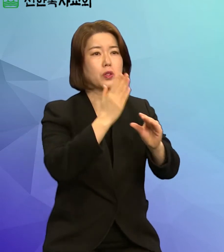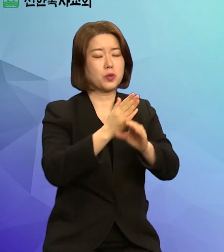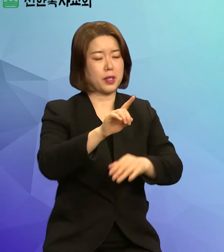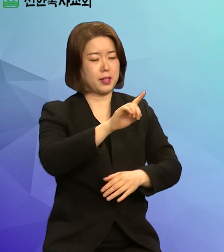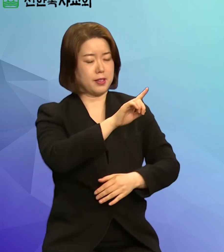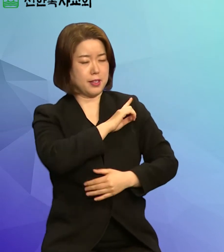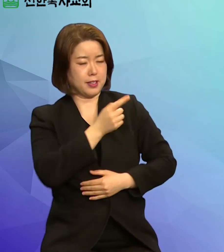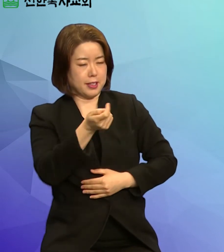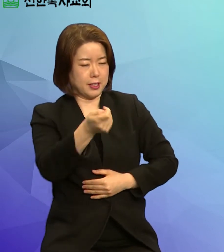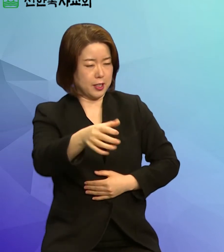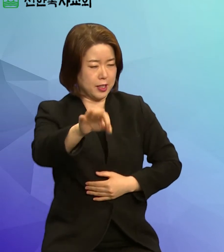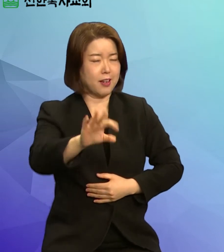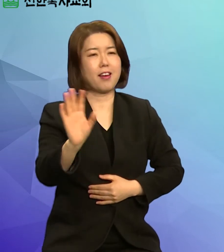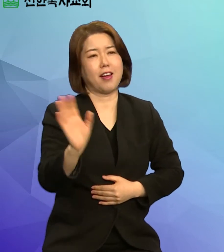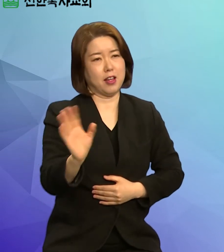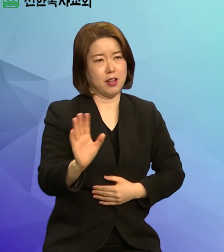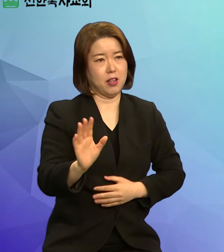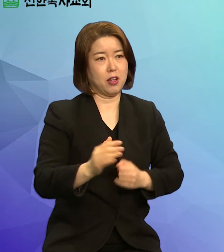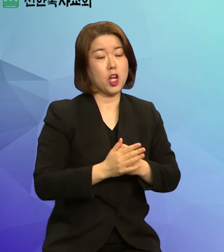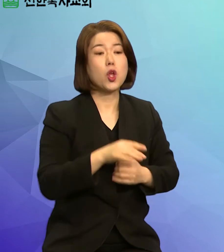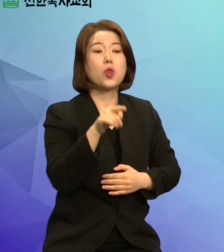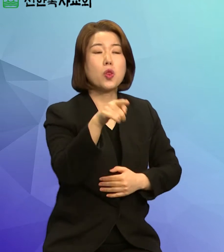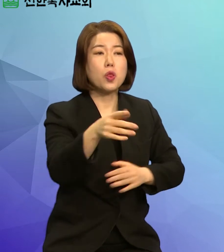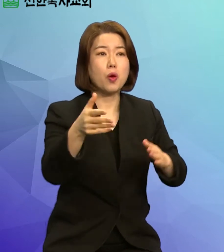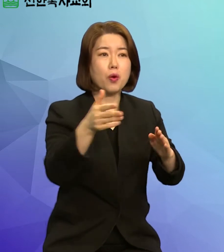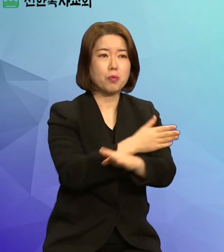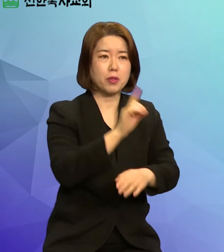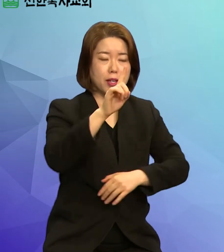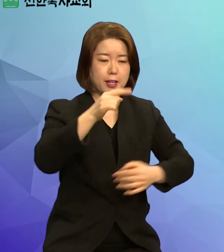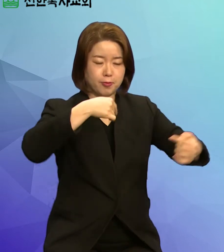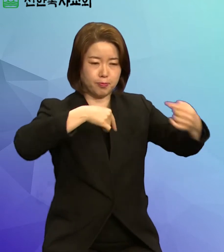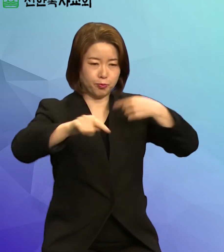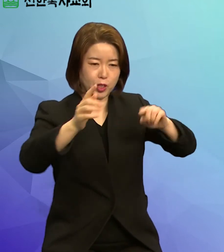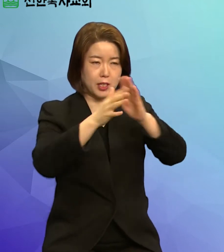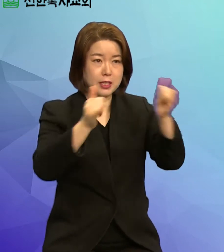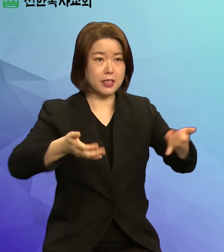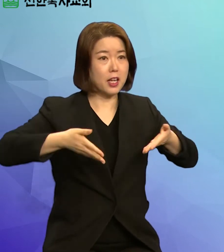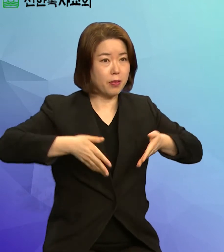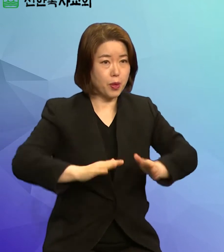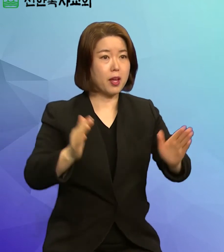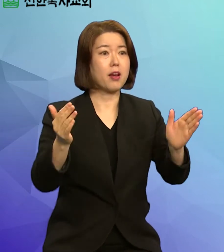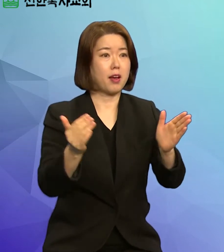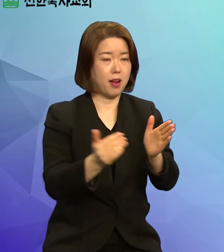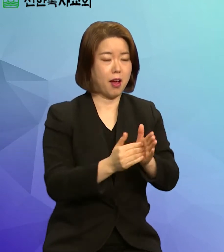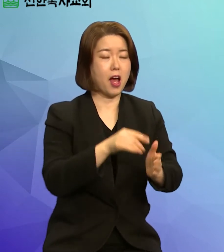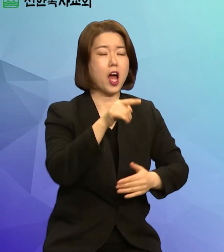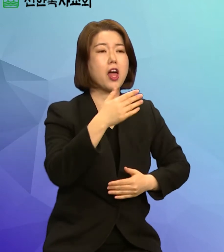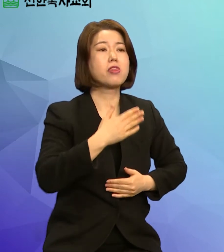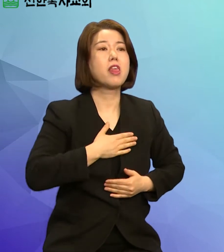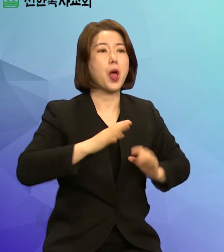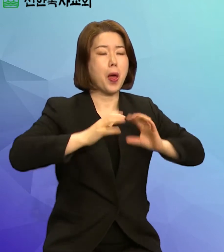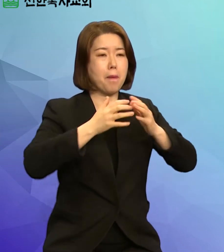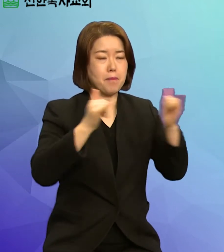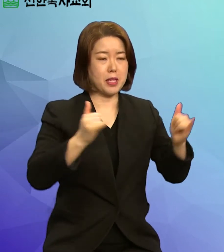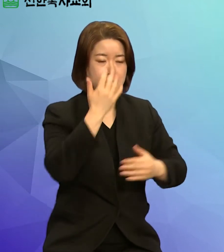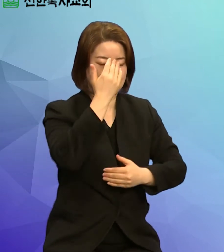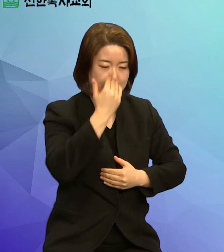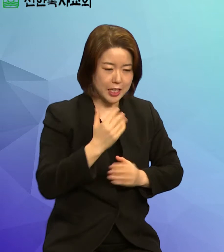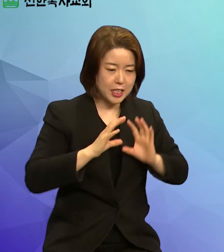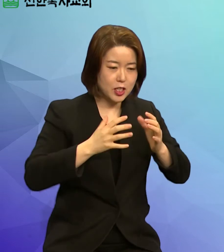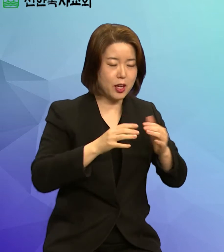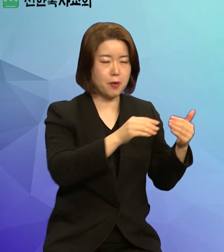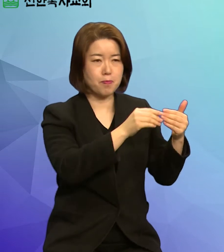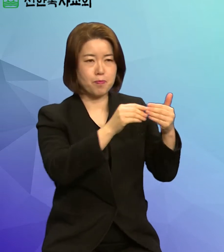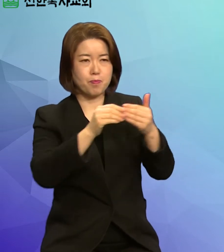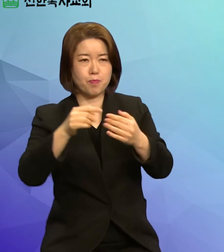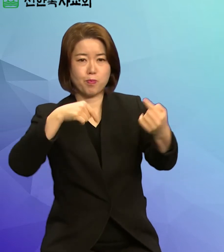작지 아니하도다. 내게서 한 다스리는 자가 나와서 내 백성 이스라엘의 목자가